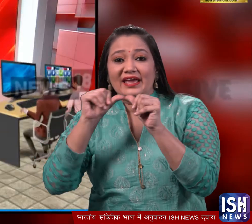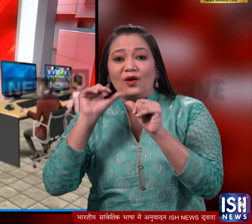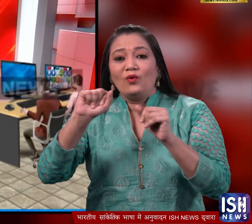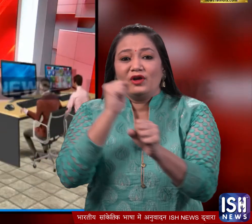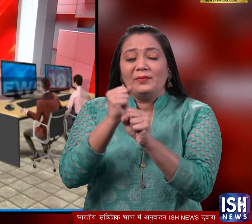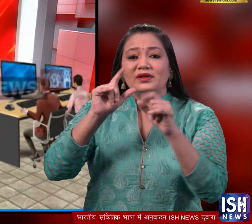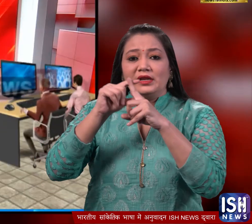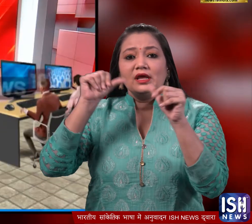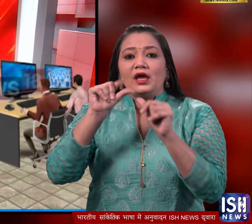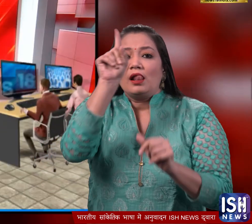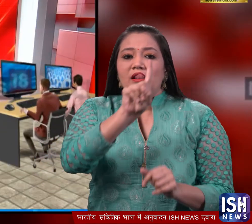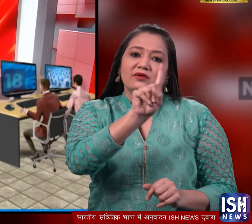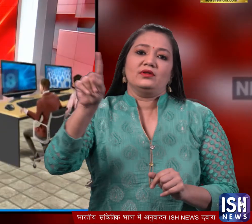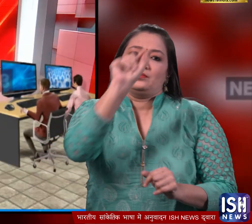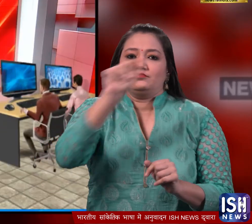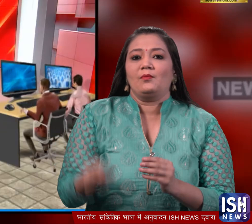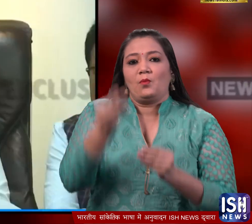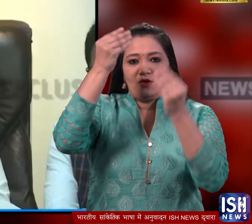भी 11% बढ़ा दिया।